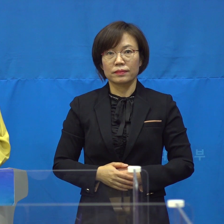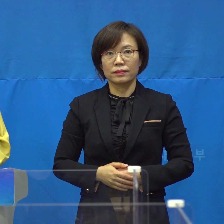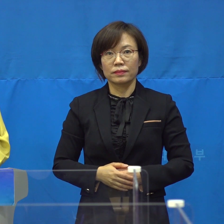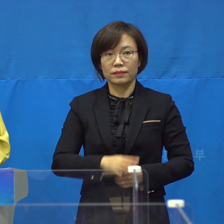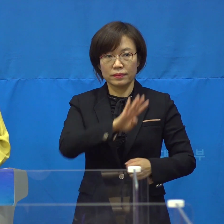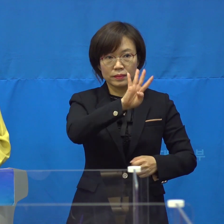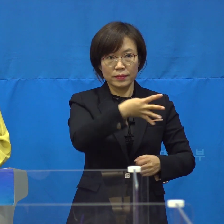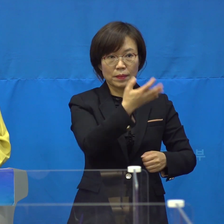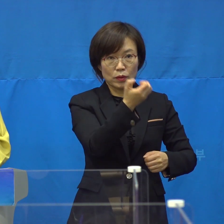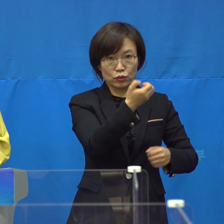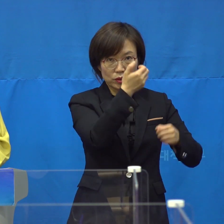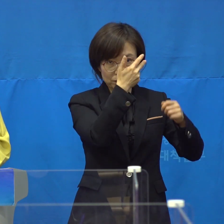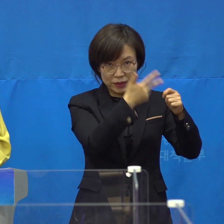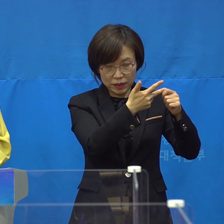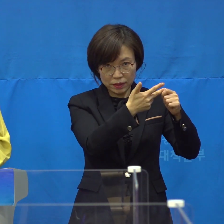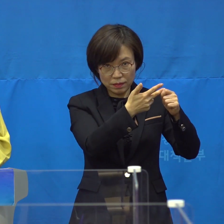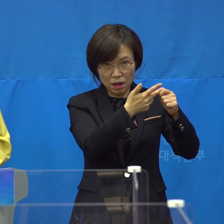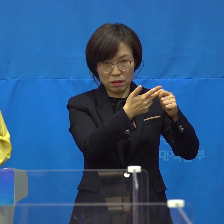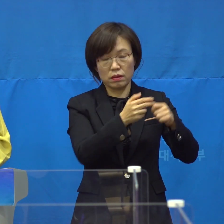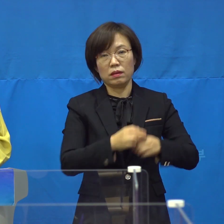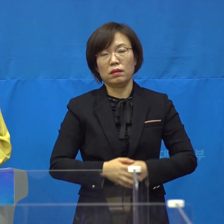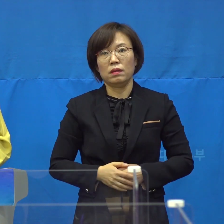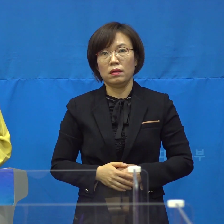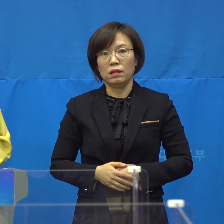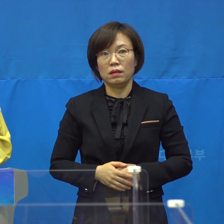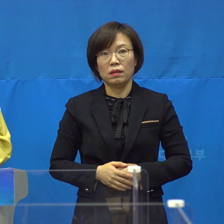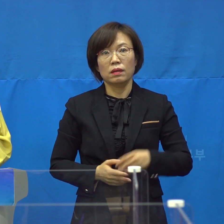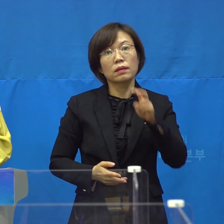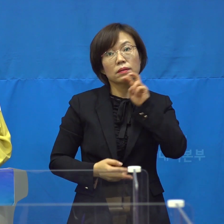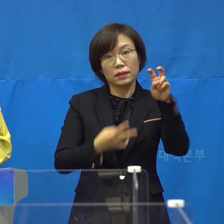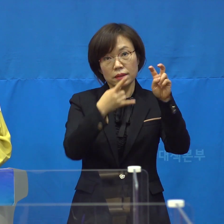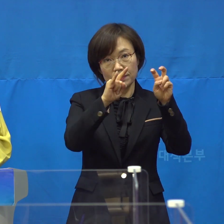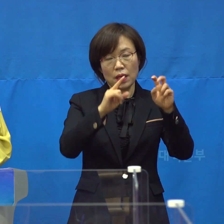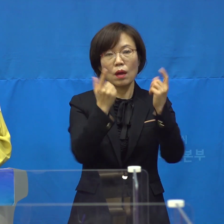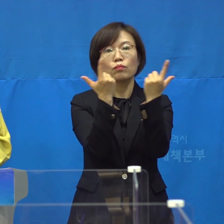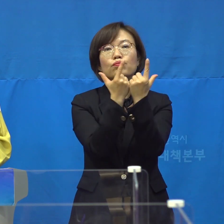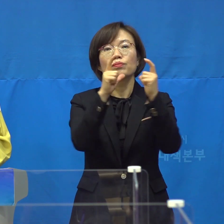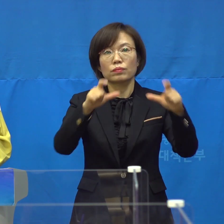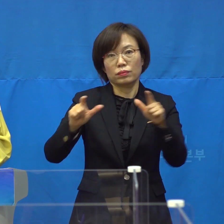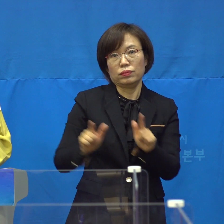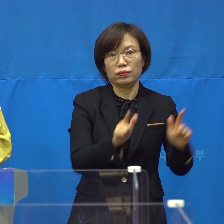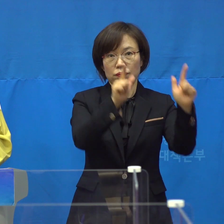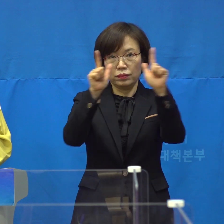울산 497번 확진자와 관련입니다. 20대로 북구 거주자입니다.